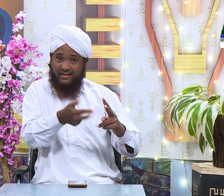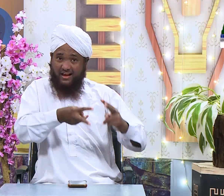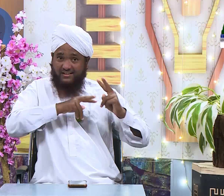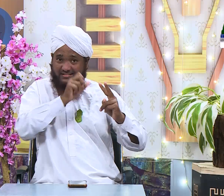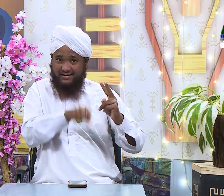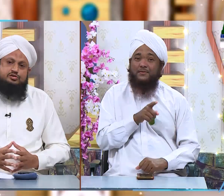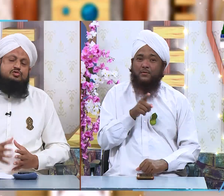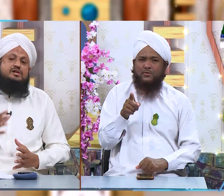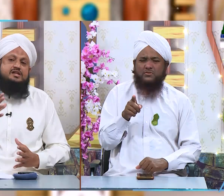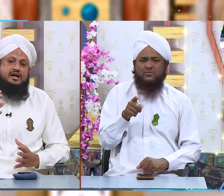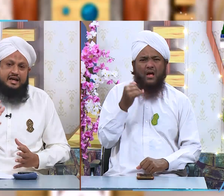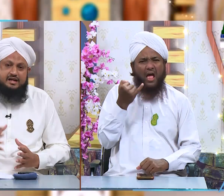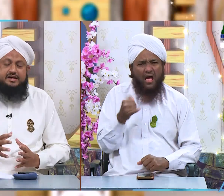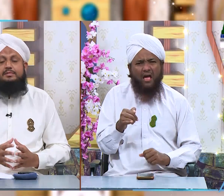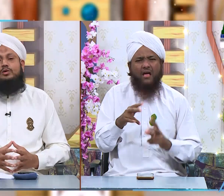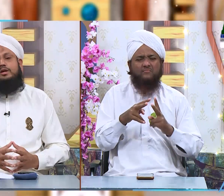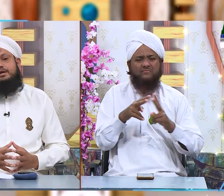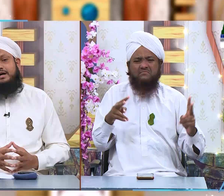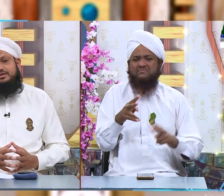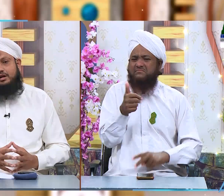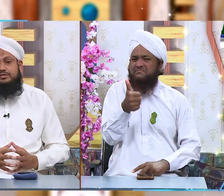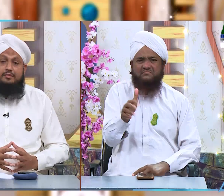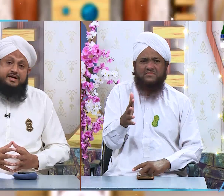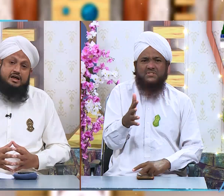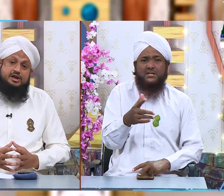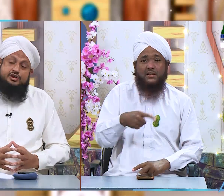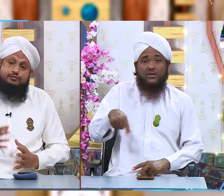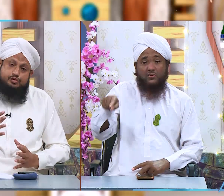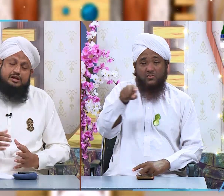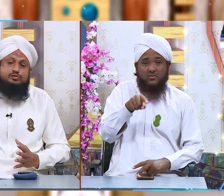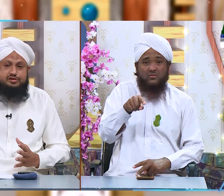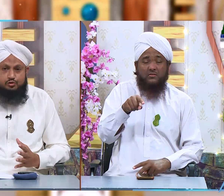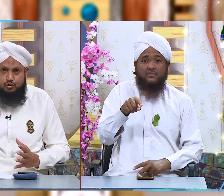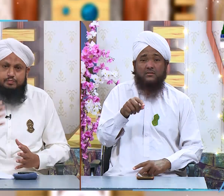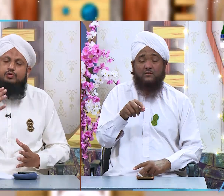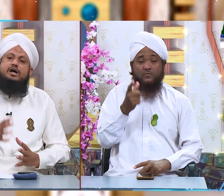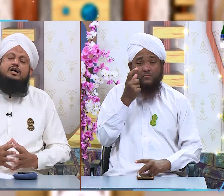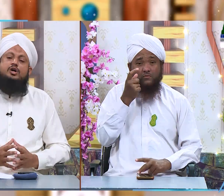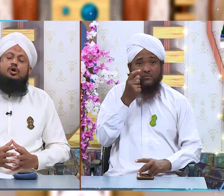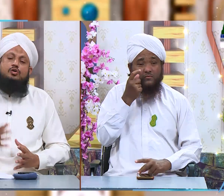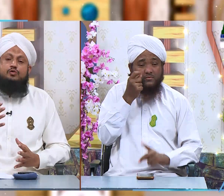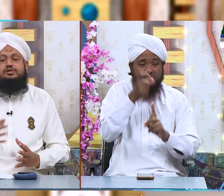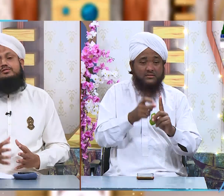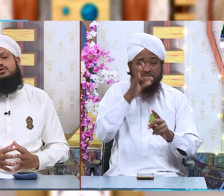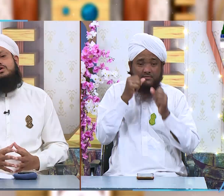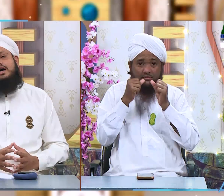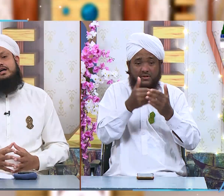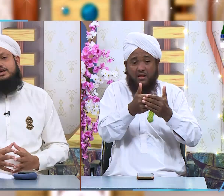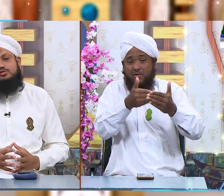وہ شخص جس کو اچھے اخلاق نہ ملے ہوں، نبی پاک صلی اللہ علیہ وسلم فرمایا کہ وہ شخص مجھ سے دور بھی ہوگا، اور وہ شخص وہ ہوگا کہ جس کو